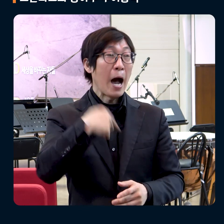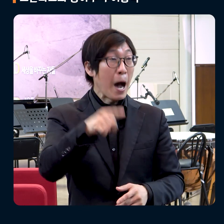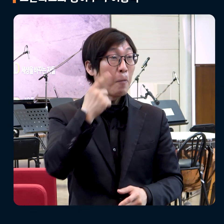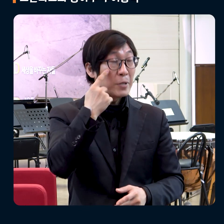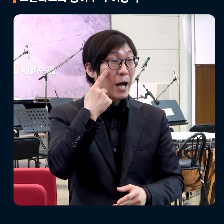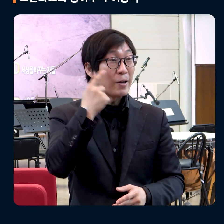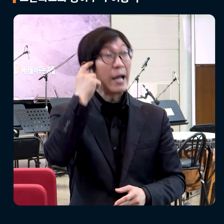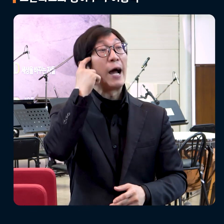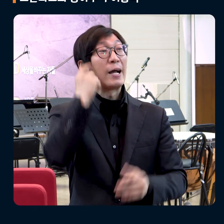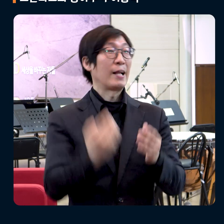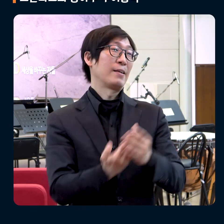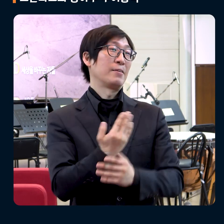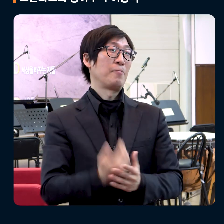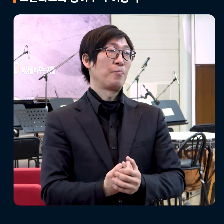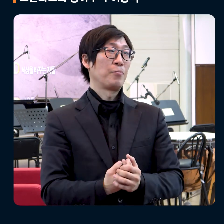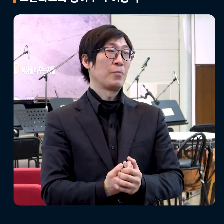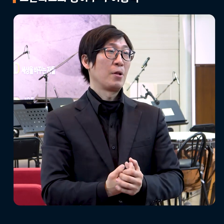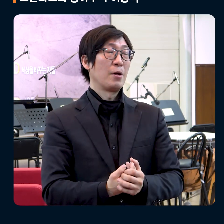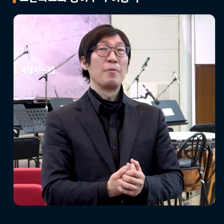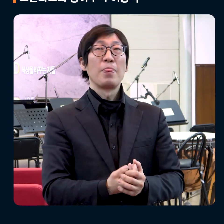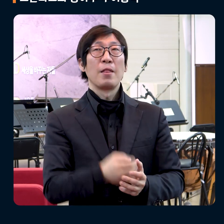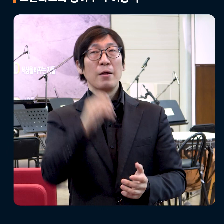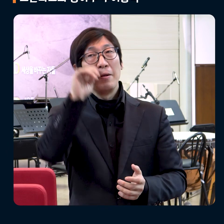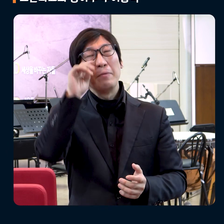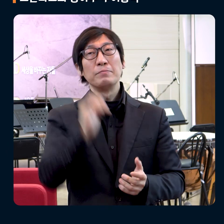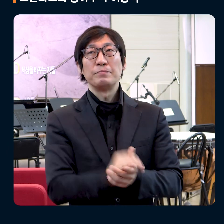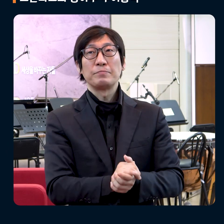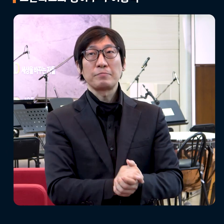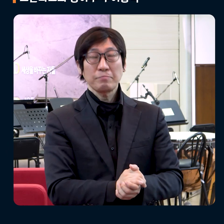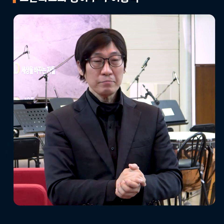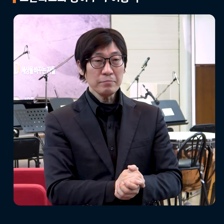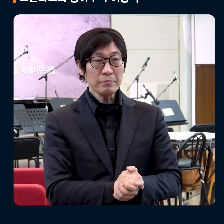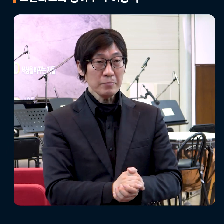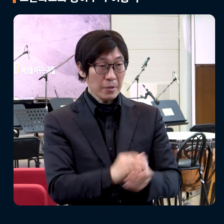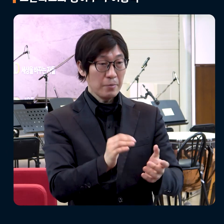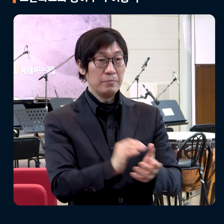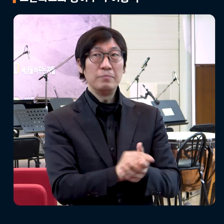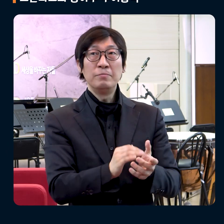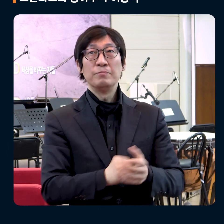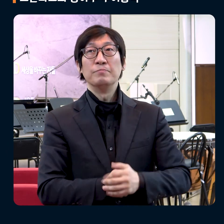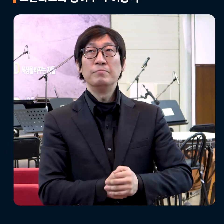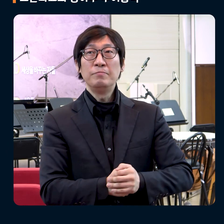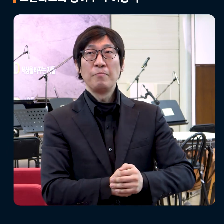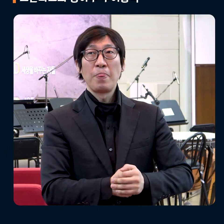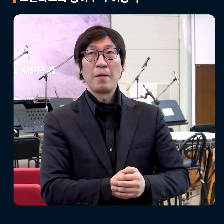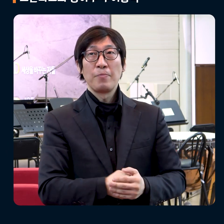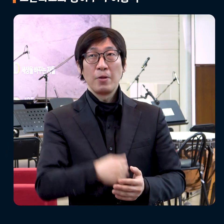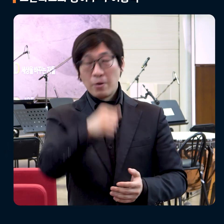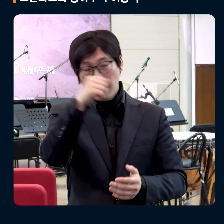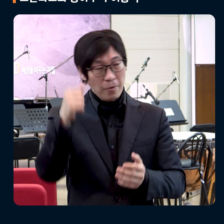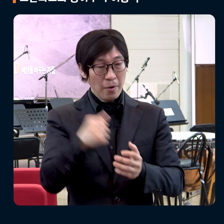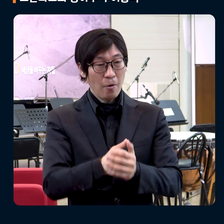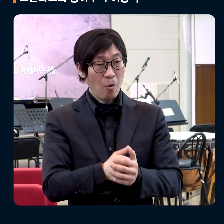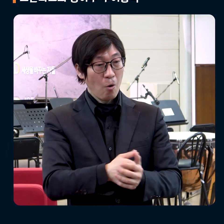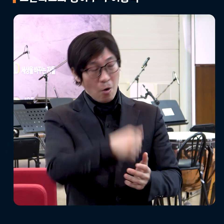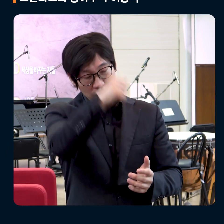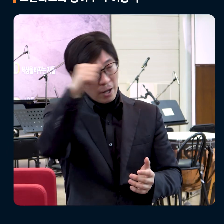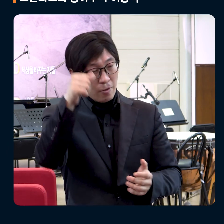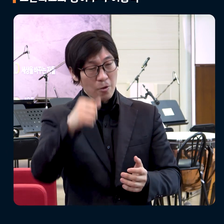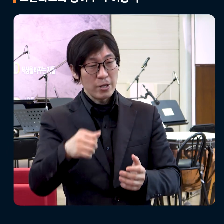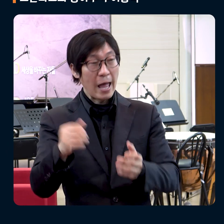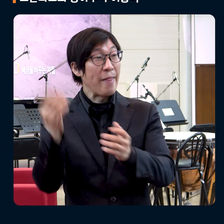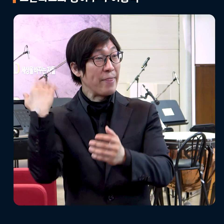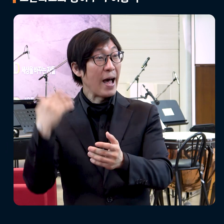해서 왔어요. 잠깐 놀러 오듯이. 그랬더니 친구들 막 선배들 막 와가지고 장로님들도